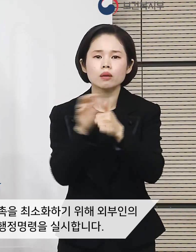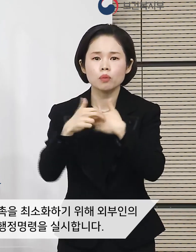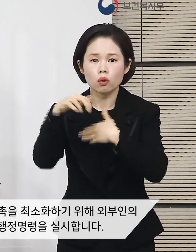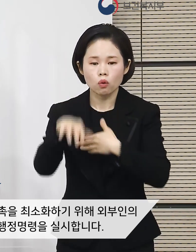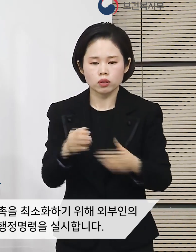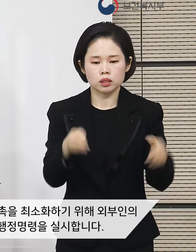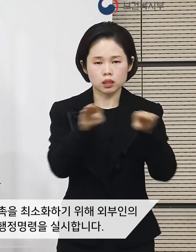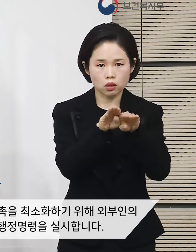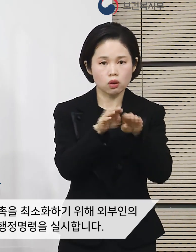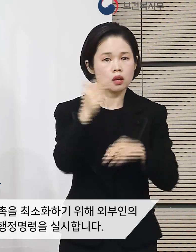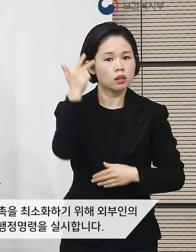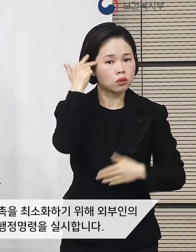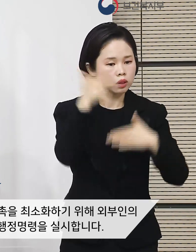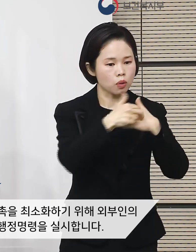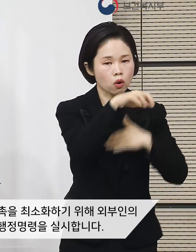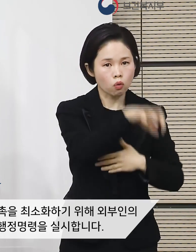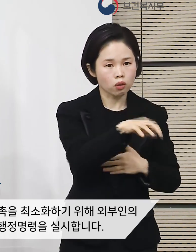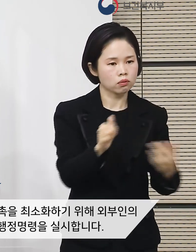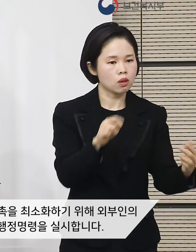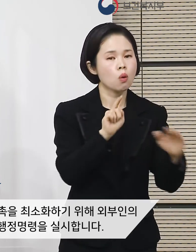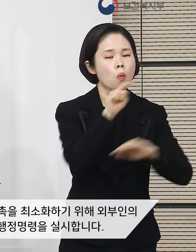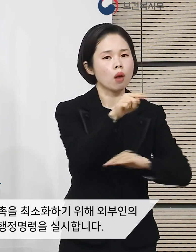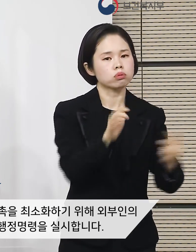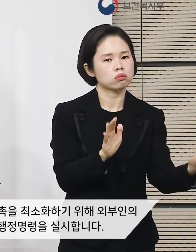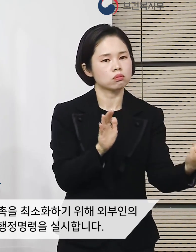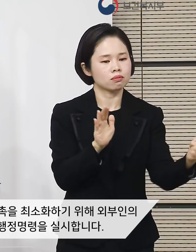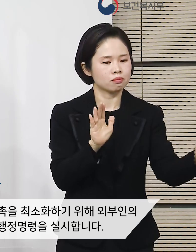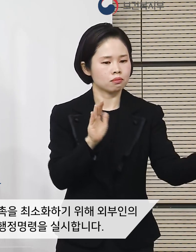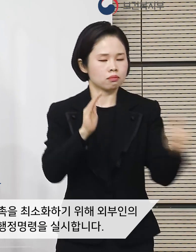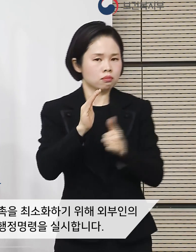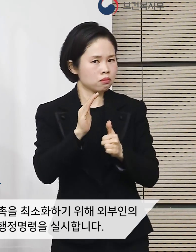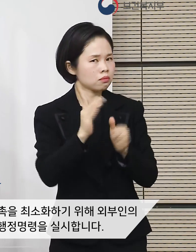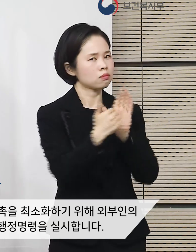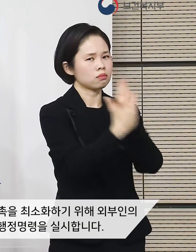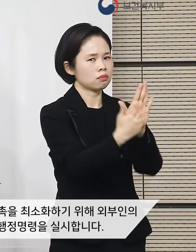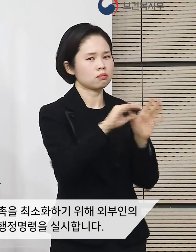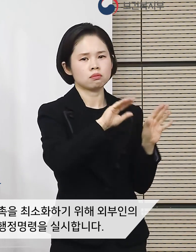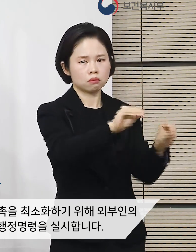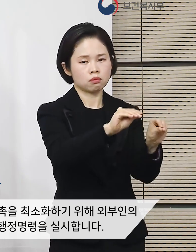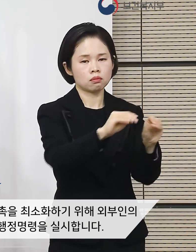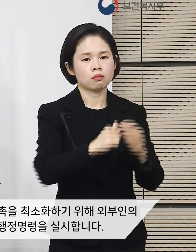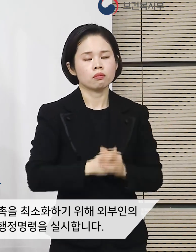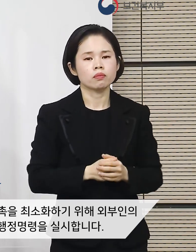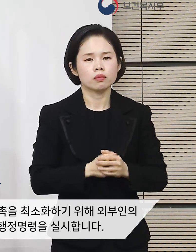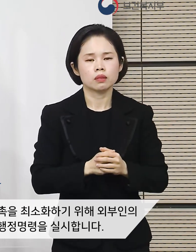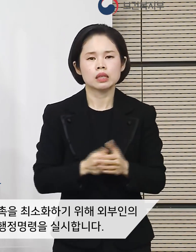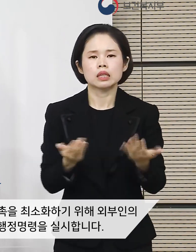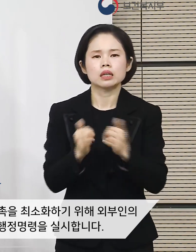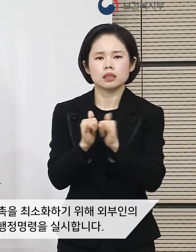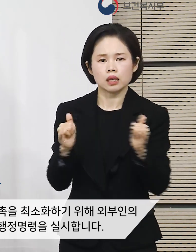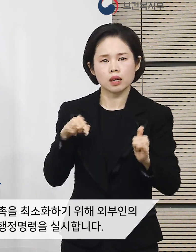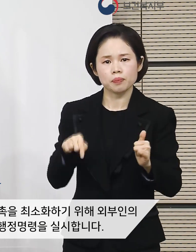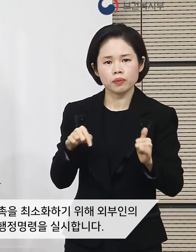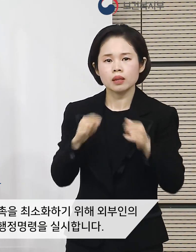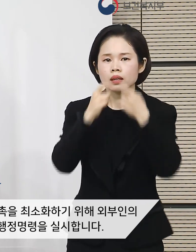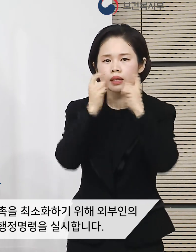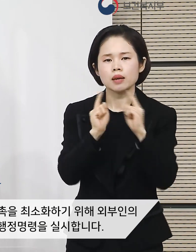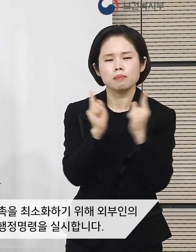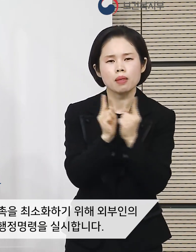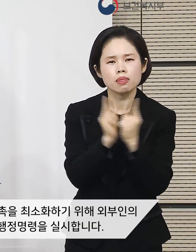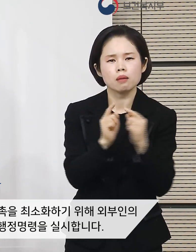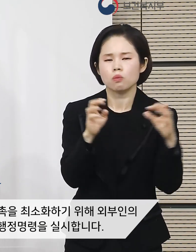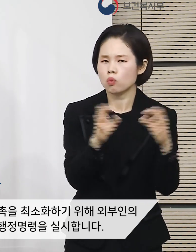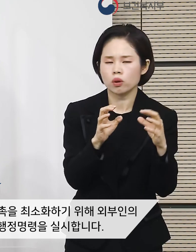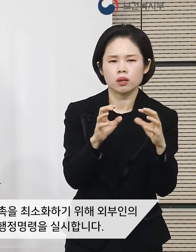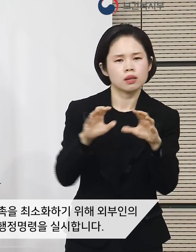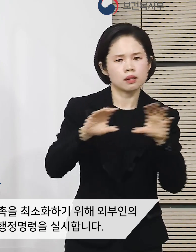모든 요양병원과 시설, 정신병원의 외부 접촉을 최소화하기 위해 외부인의 출입을 통제하며